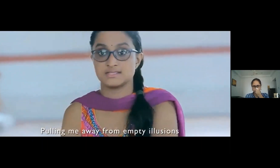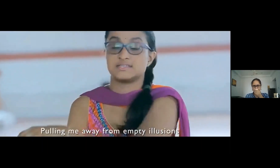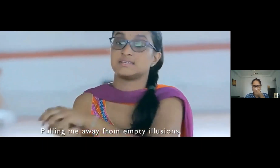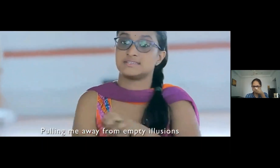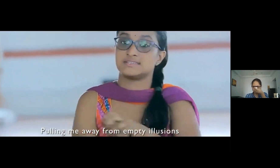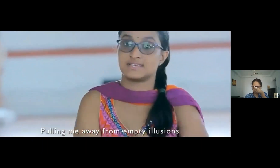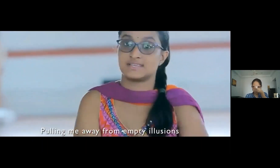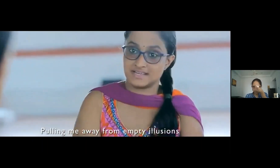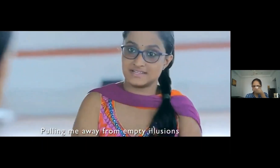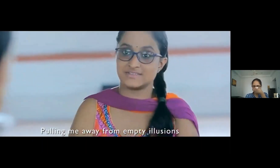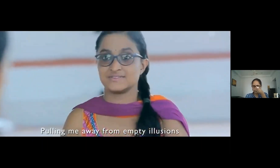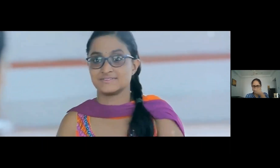ಕಲ್ಪನೆಗಳಾಚೆಗೆ ಸೆಳೆದು